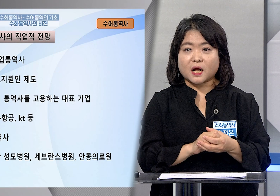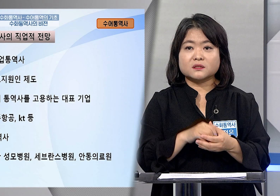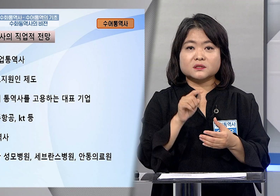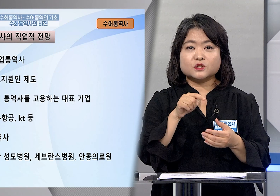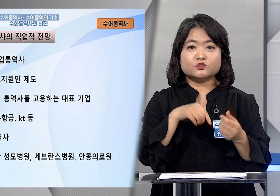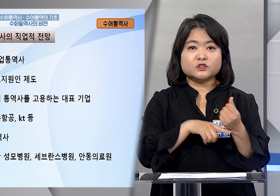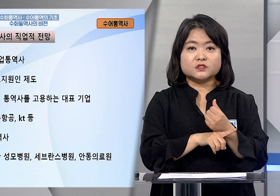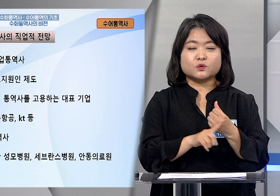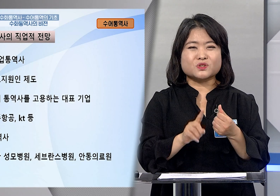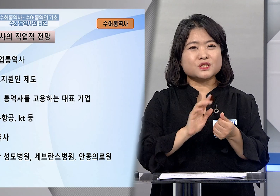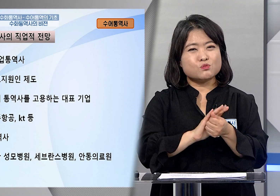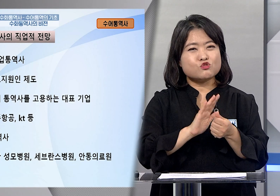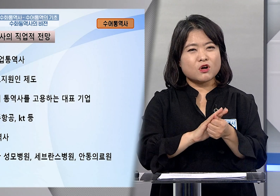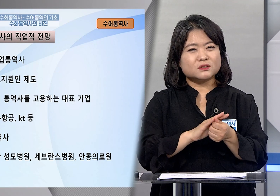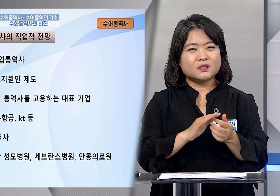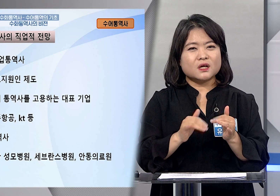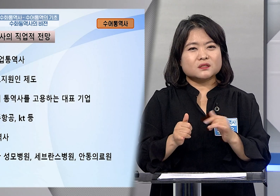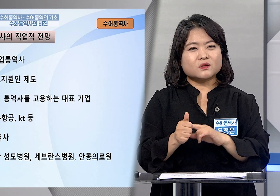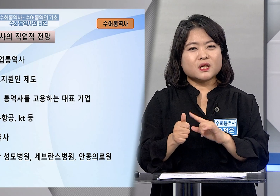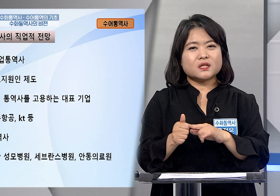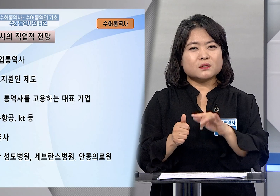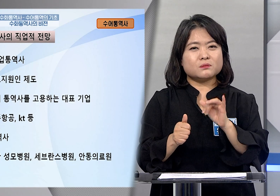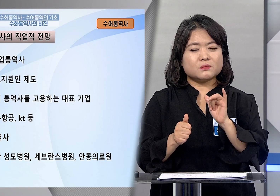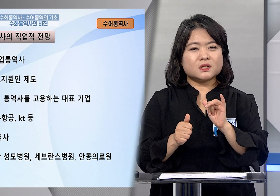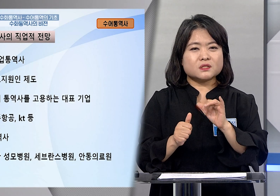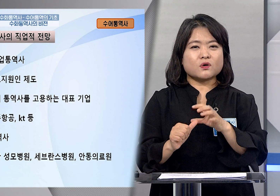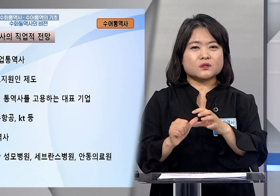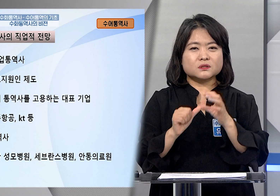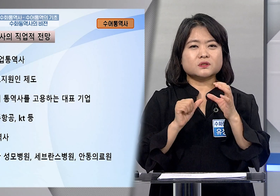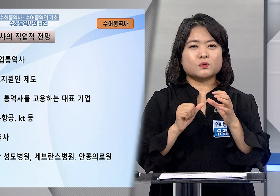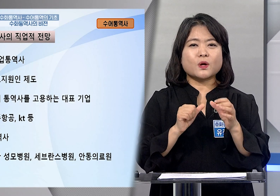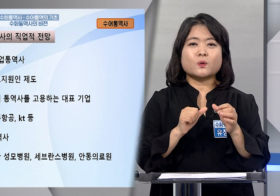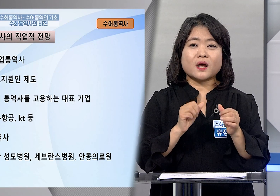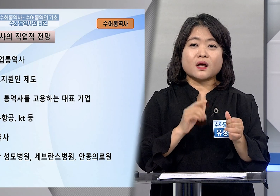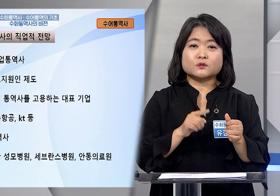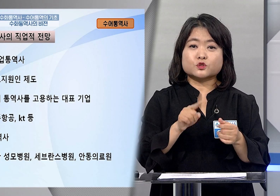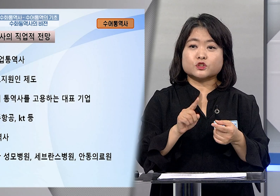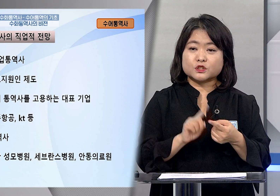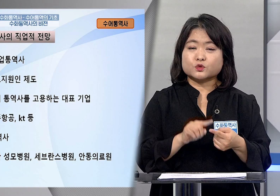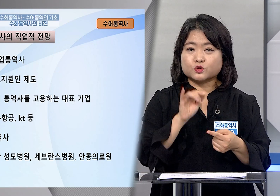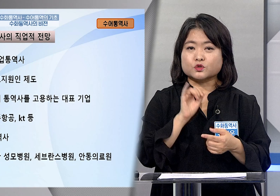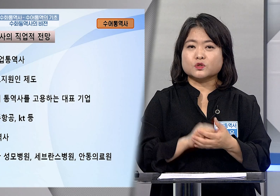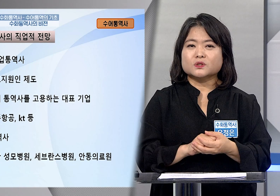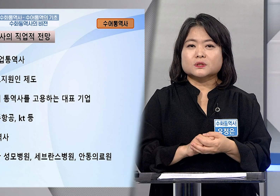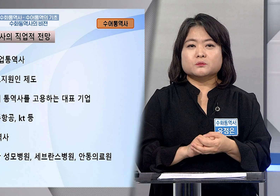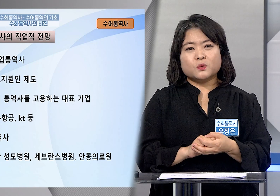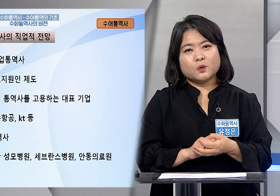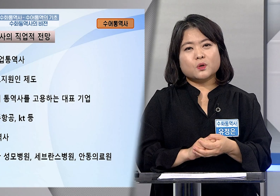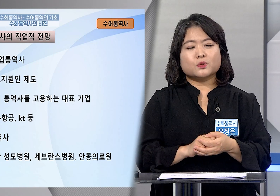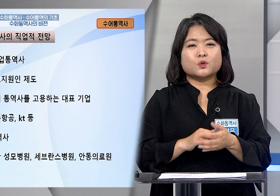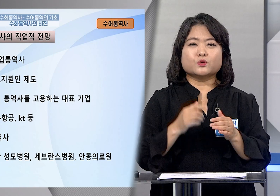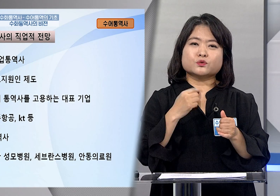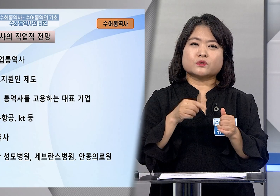그 이유는 또 실무원 선생님이 있어 그것을 활용하라는 것도 있고, 뭐